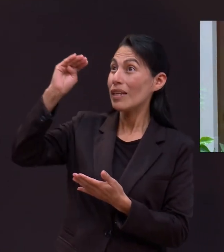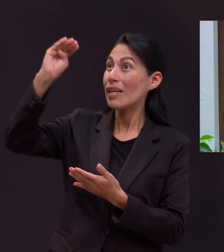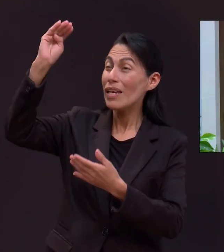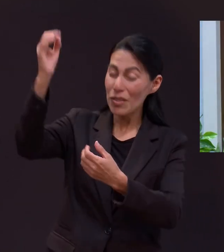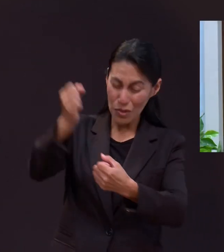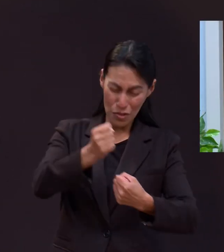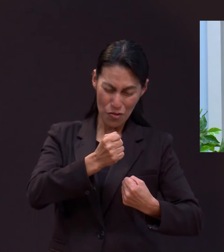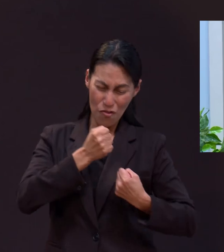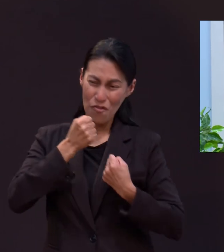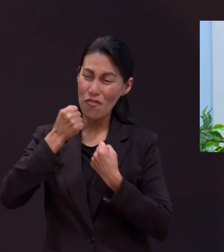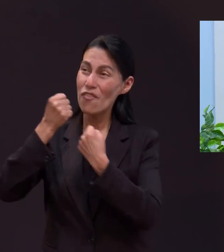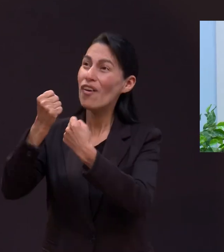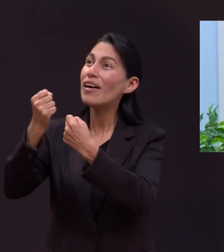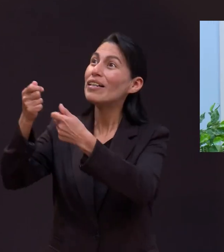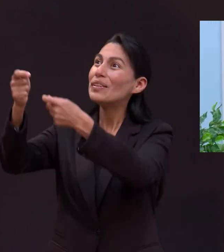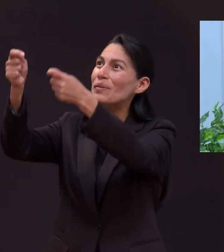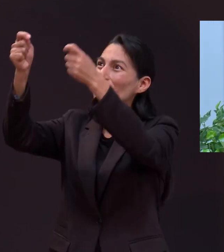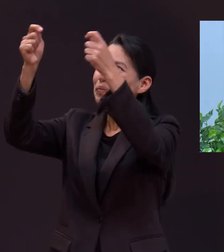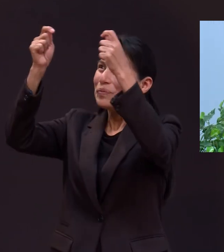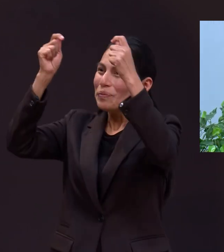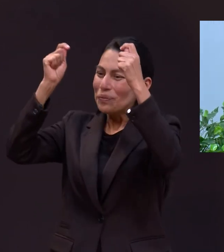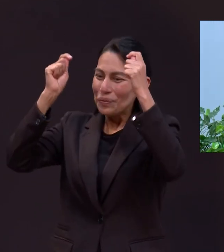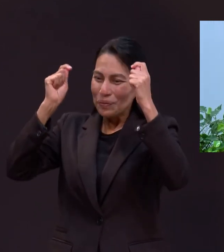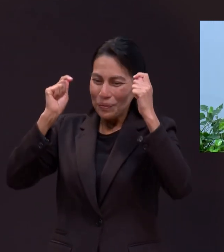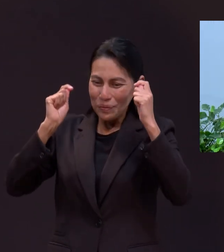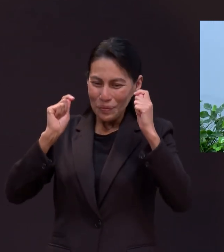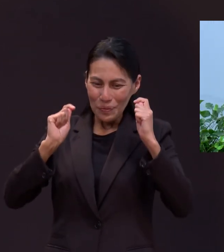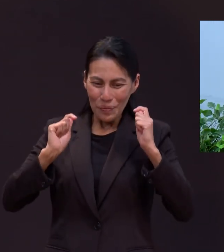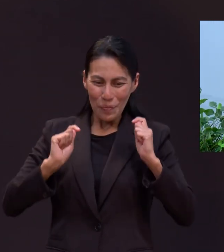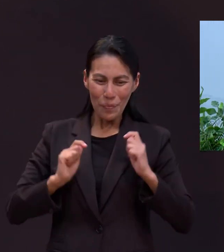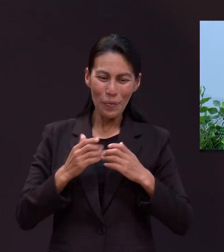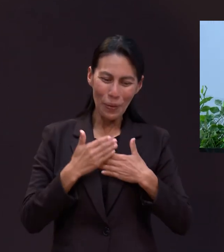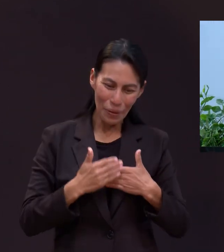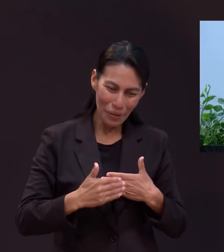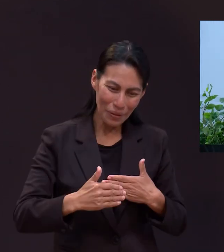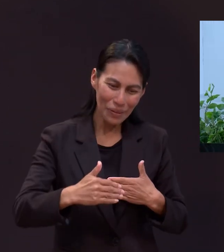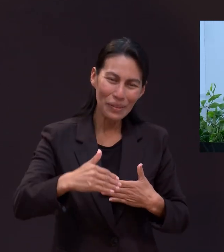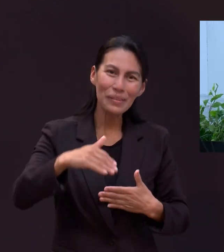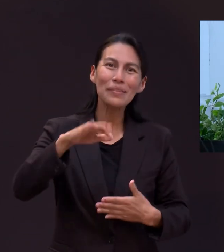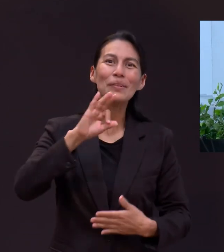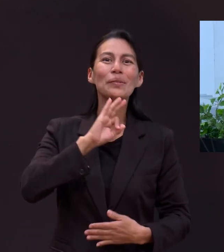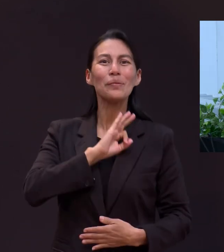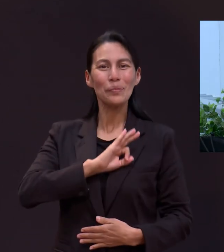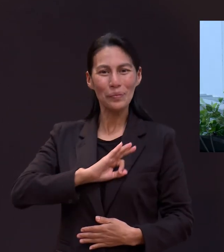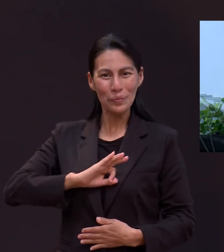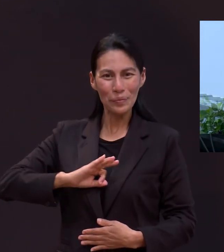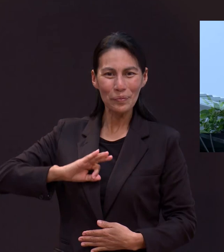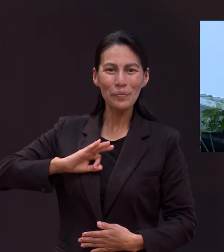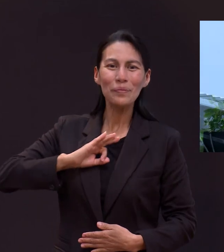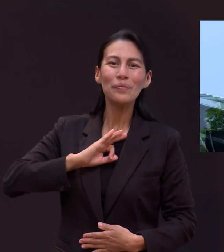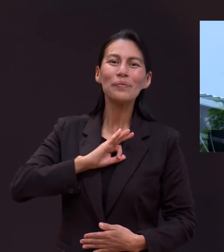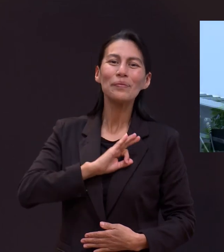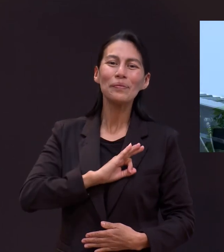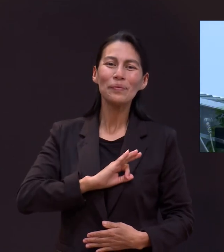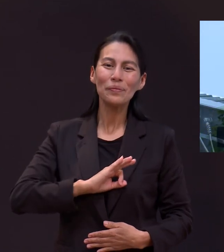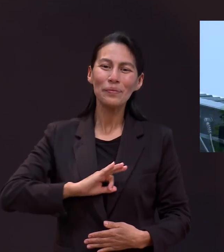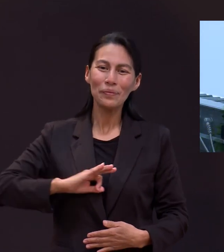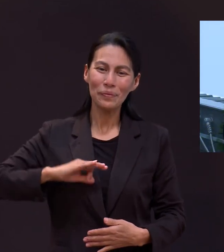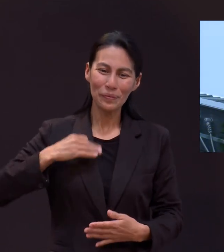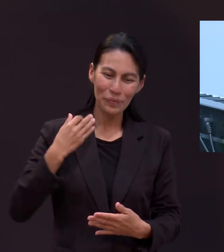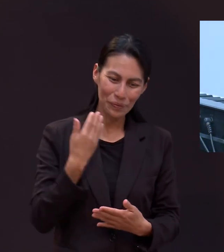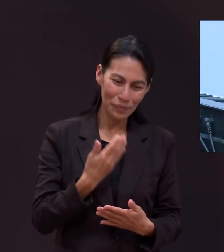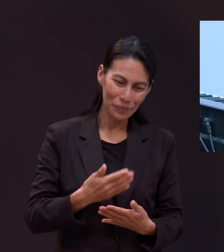soy muy feliz desde que aprendí que el señor hizo de mí